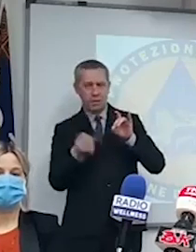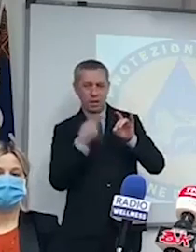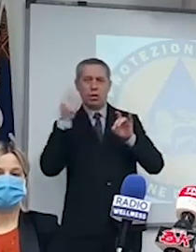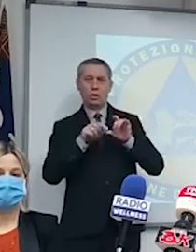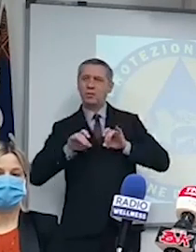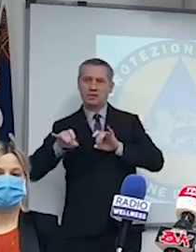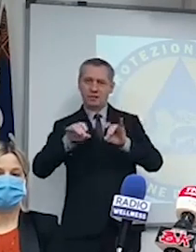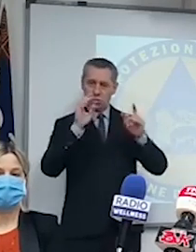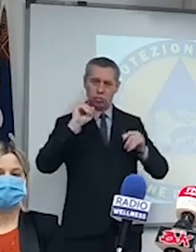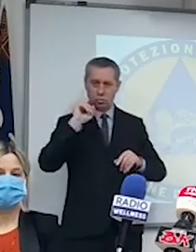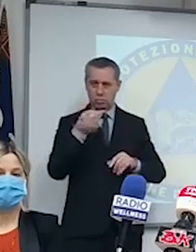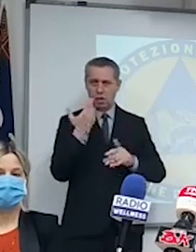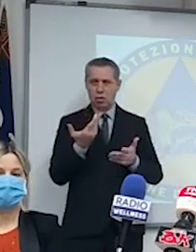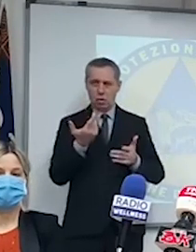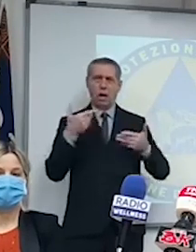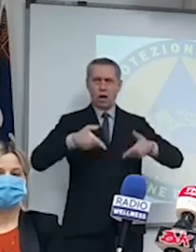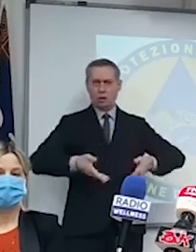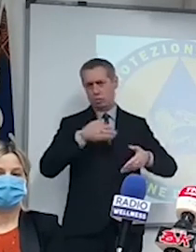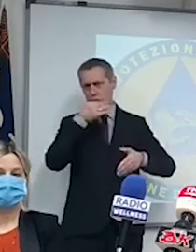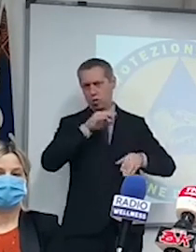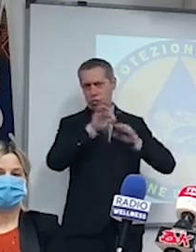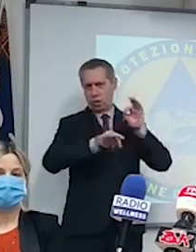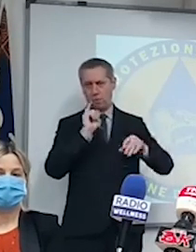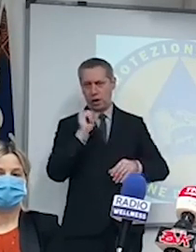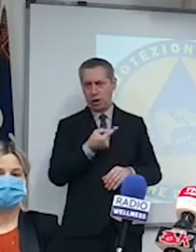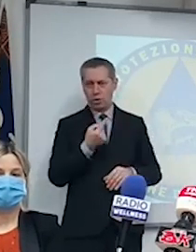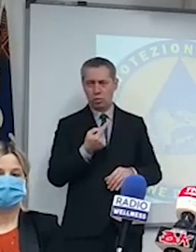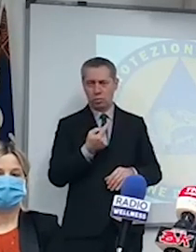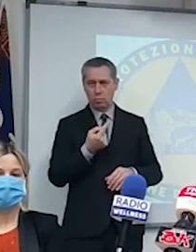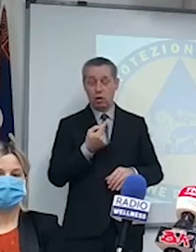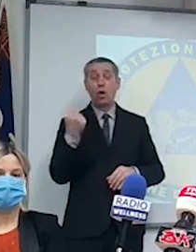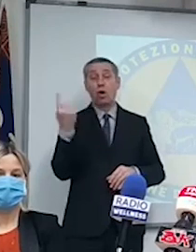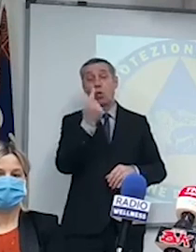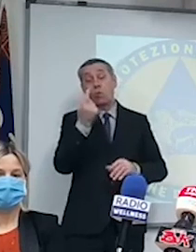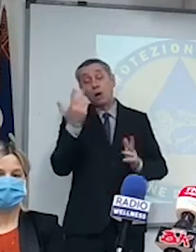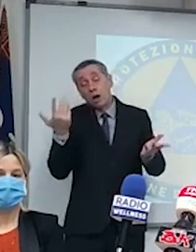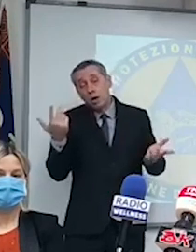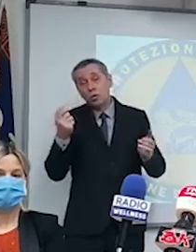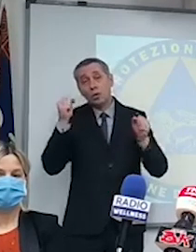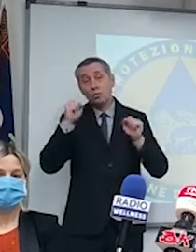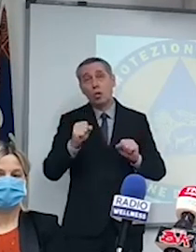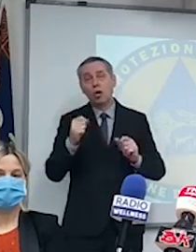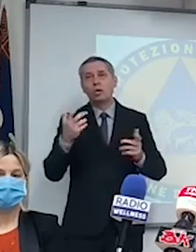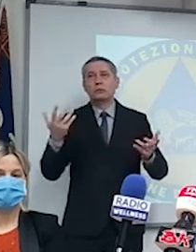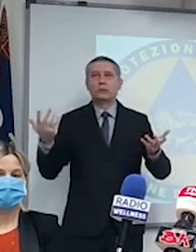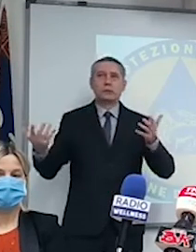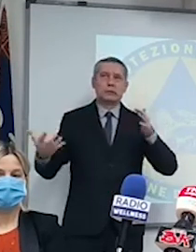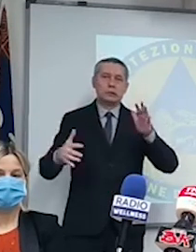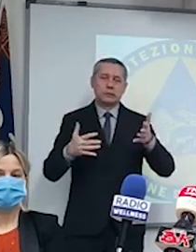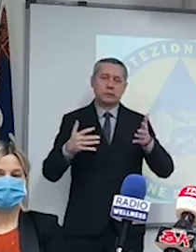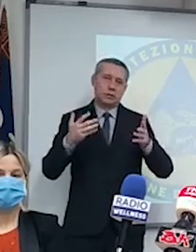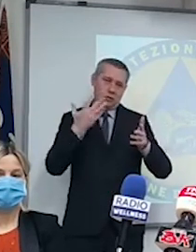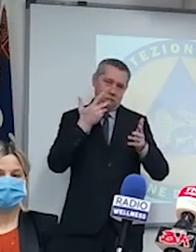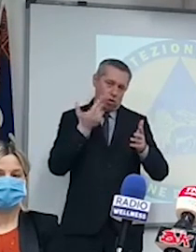l'unico elemento oggi che possiamo avere che poi era un piccolo punto di domanda mi voglio ancora essere come si può